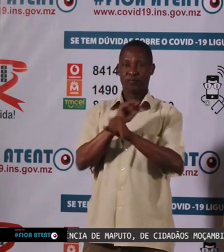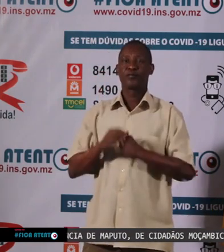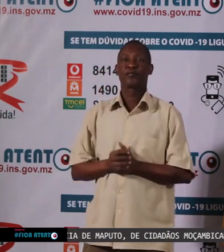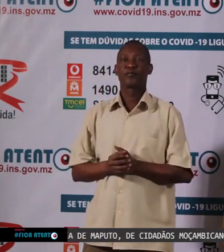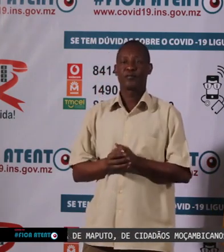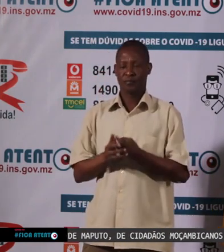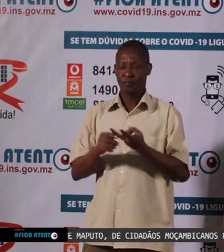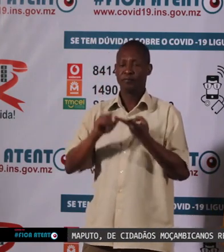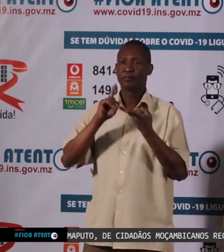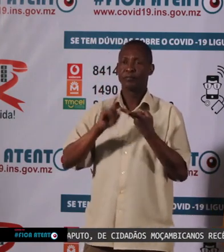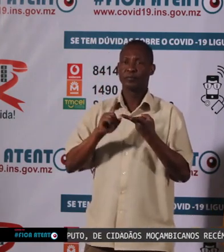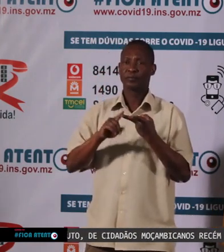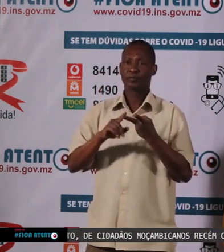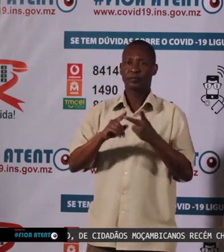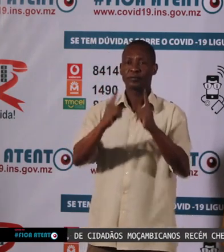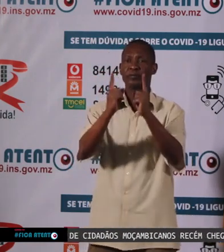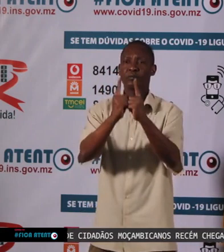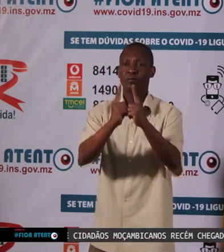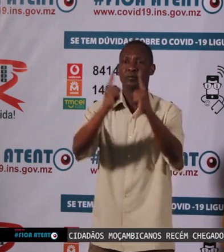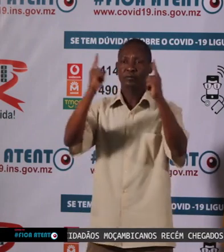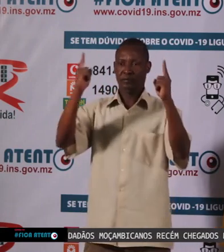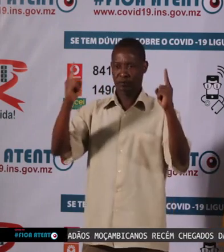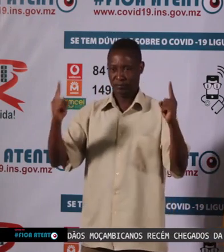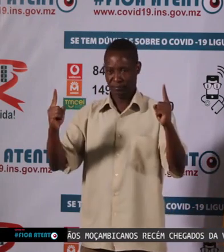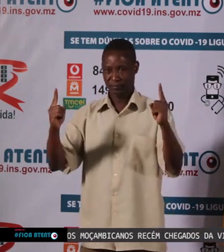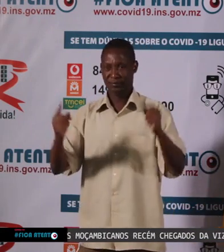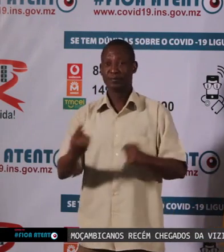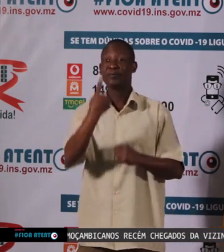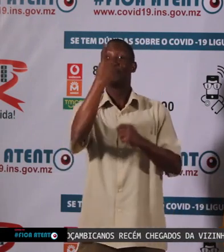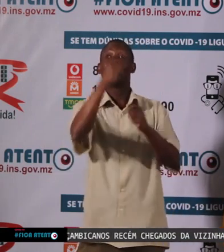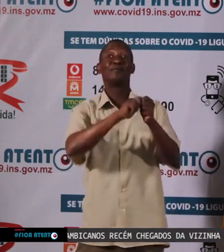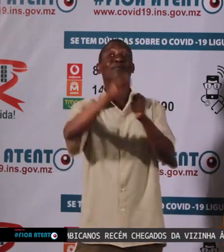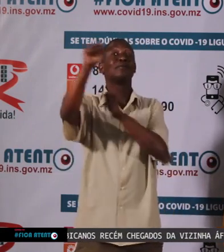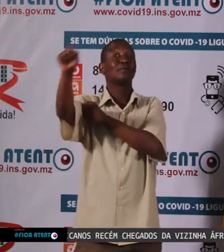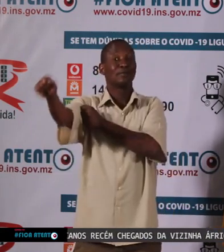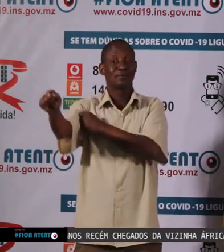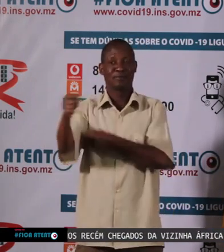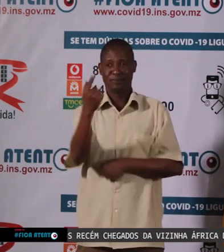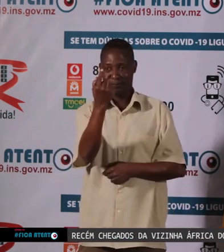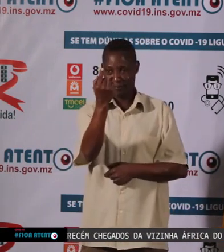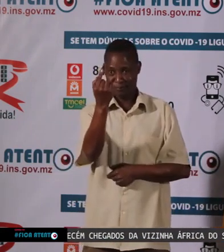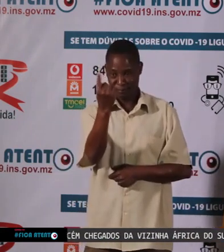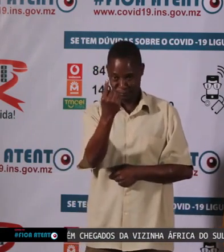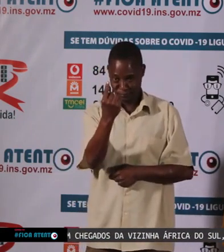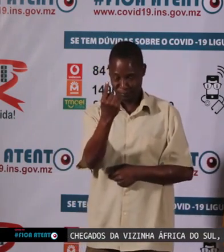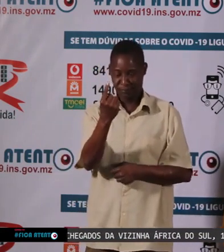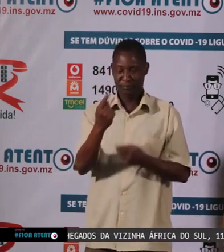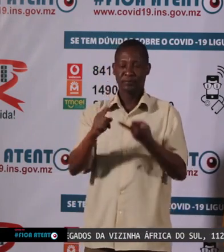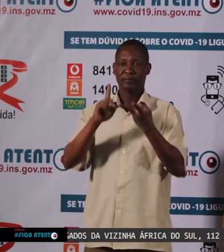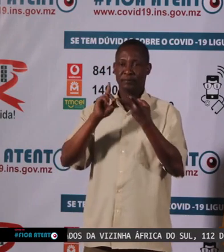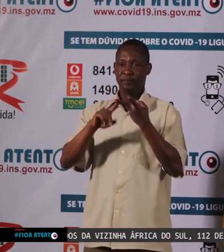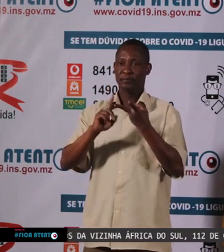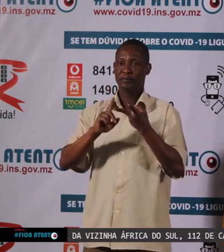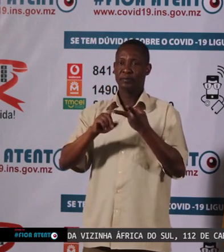Manter uma distância de 1,5 metro e, eventualmente, evitar